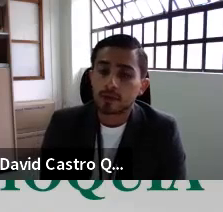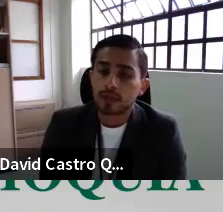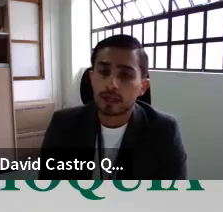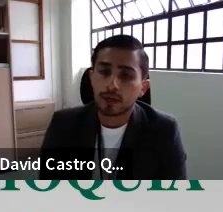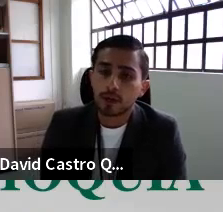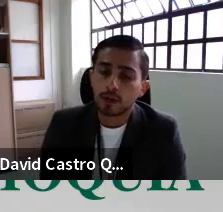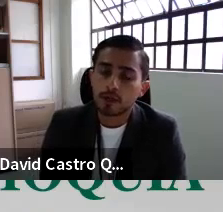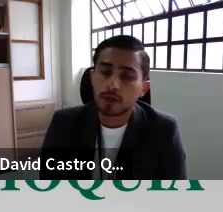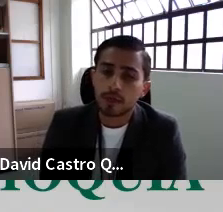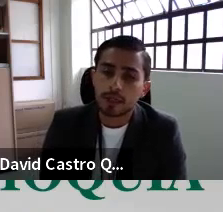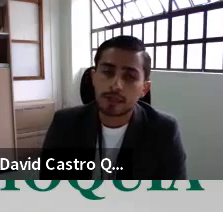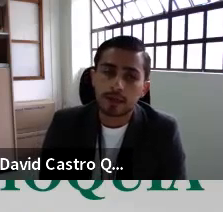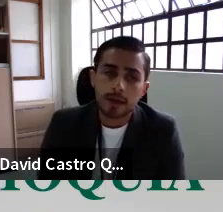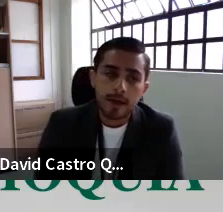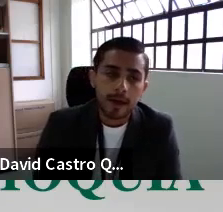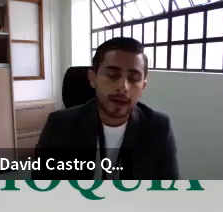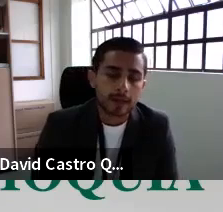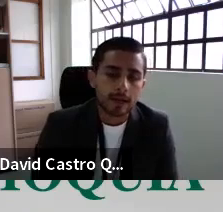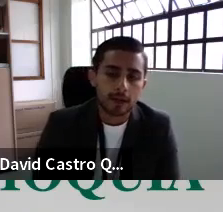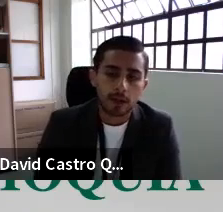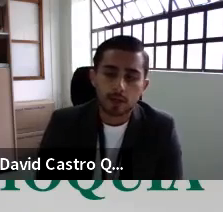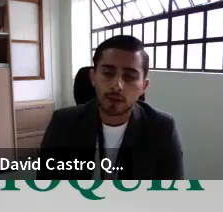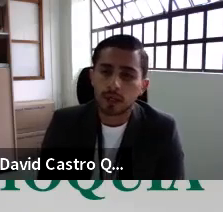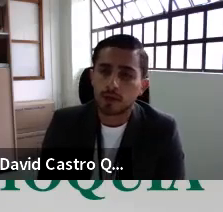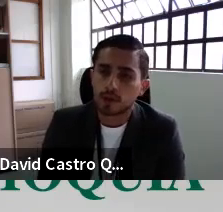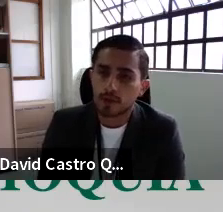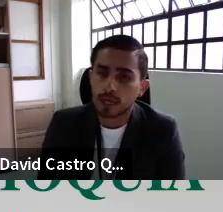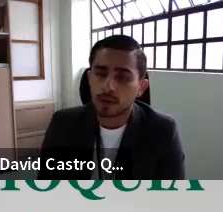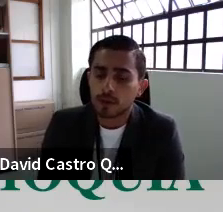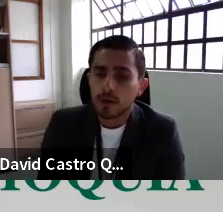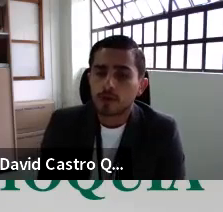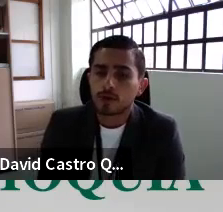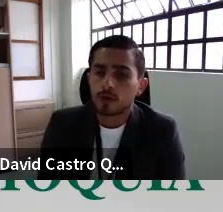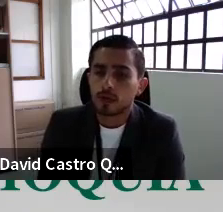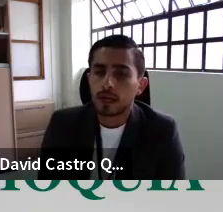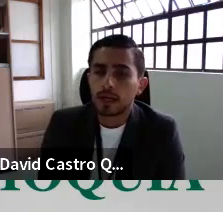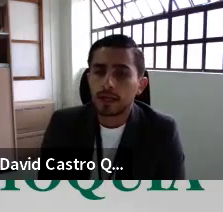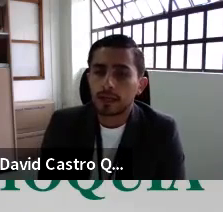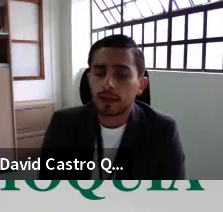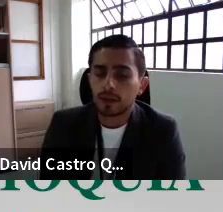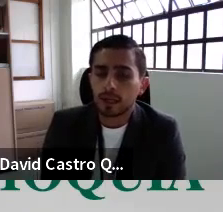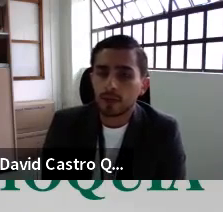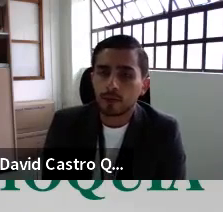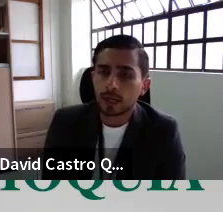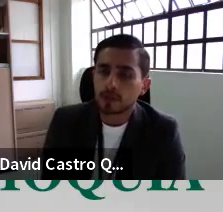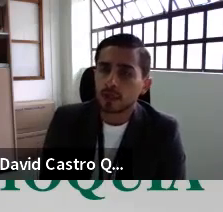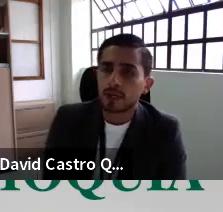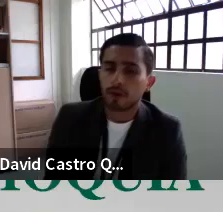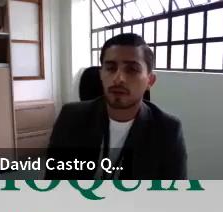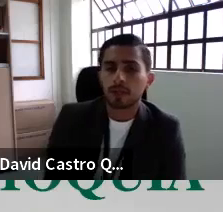diseño estratégico e innovación y magíster en gerencia de la innovación y el conocimiento. Soy el líder de la Unidad de Comunicaciones de la Facultad